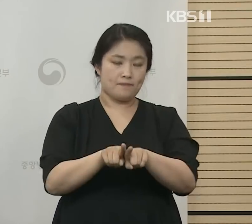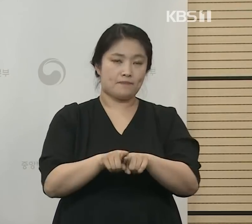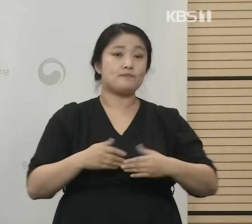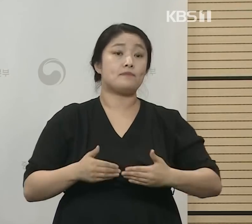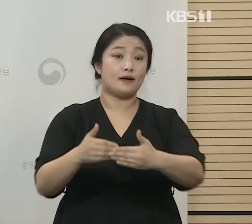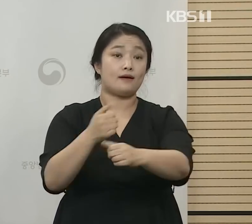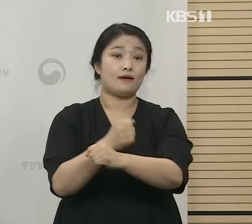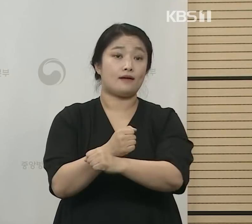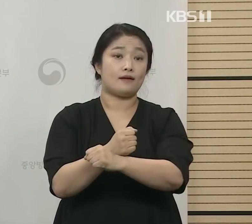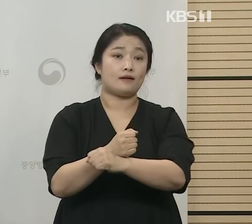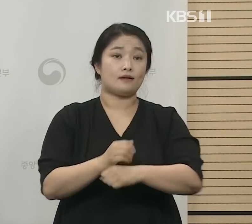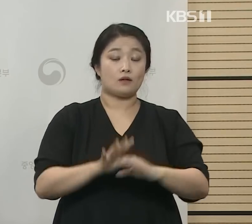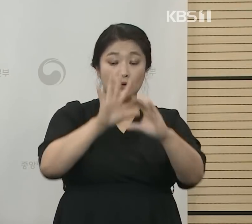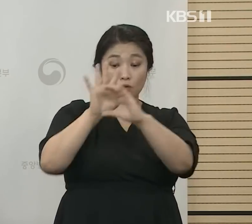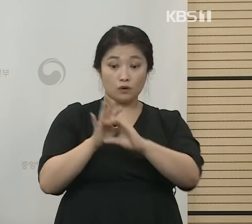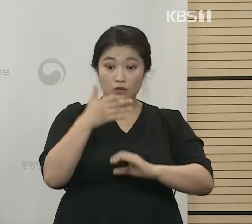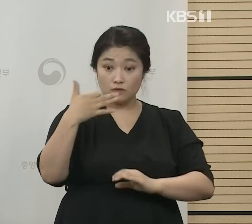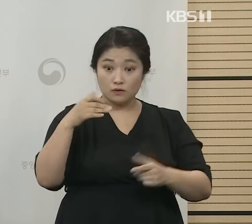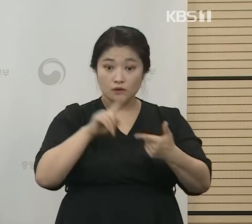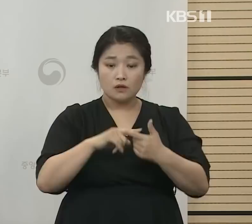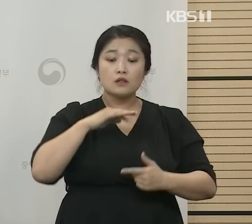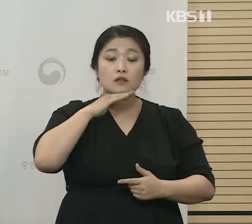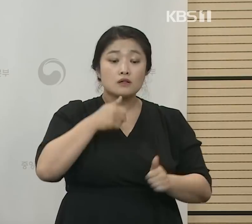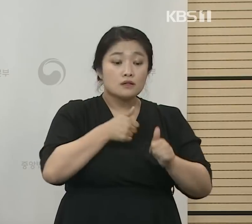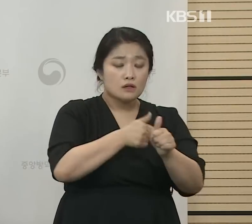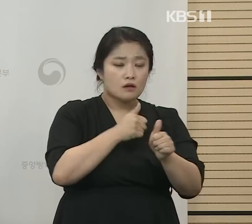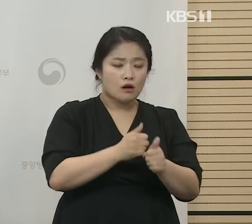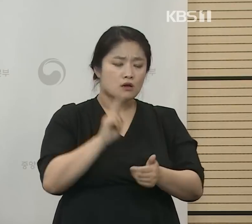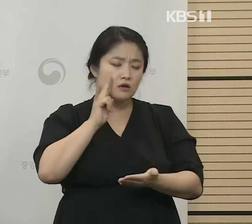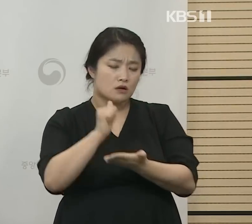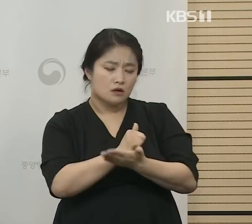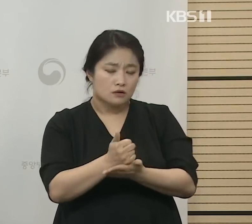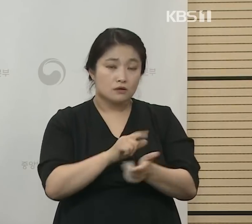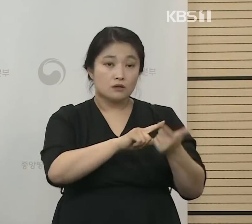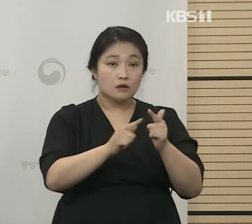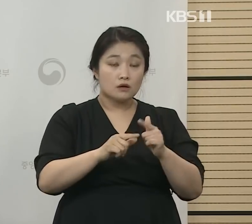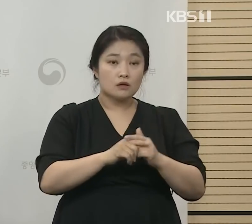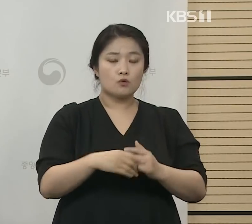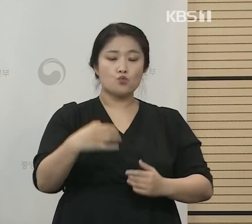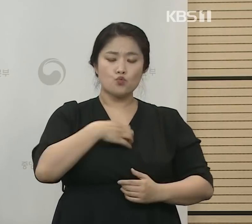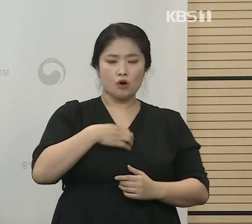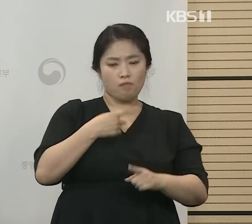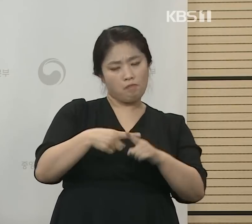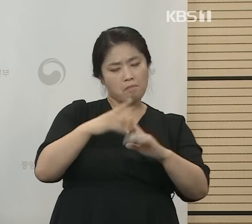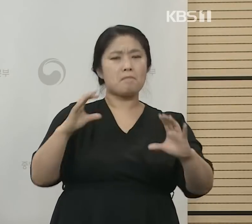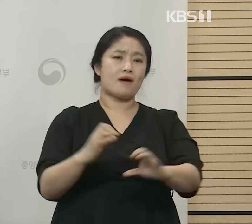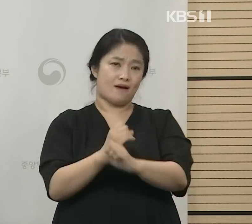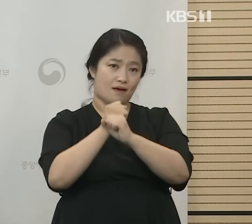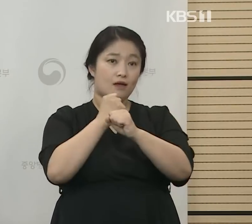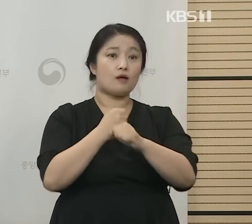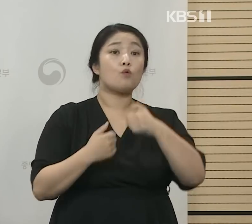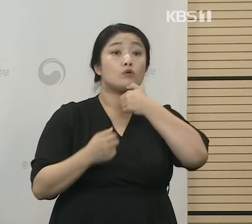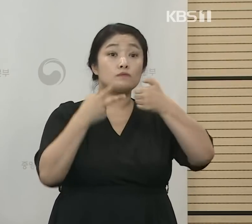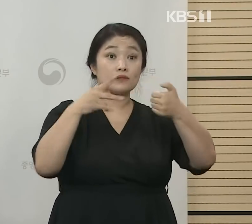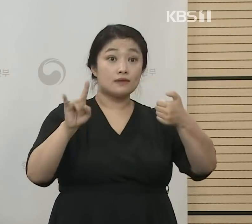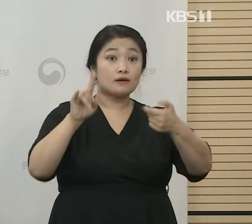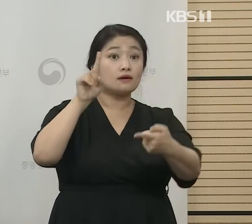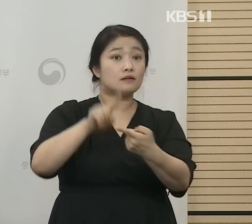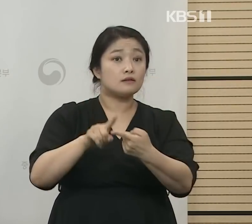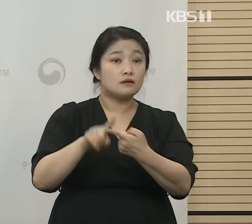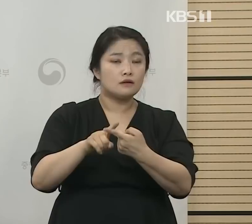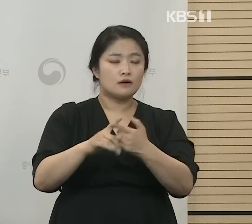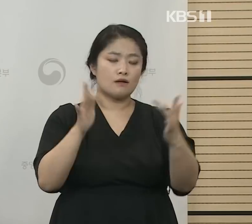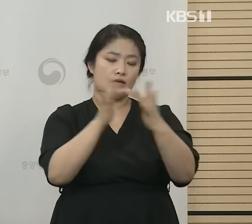진행합니다. 코로나19에 대한 연령별 위중증률 비율 등 위험성을 고려해서 50대에